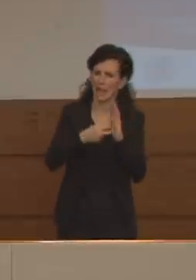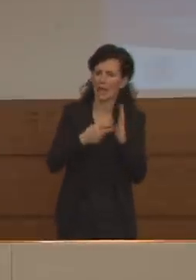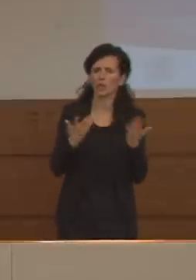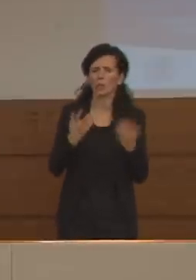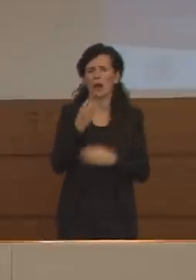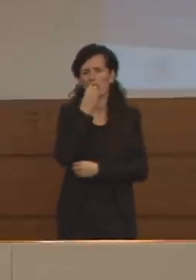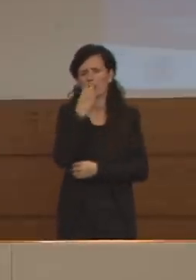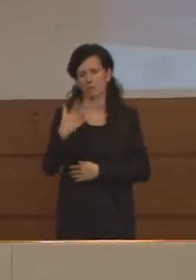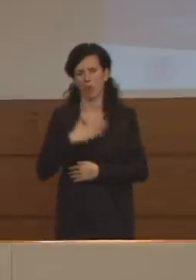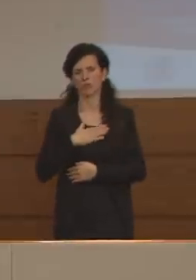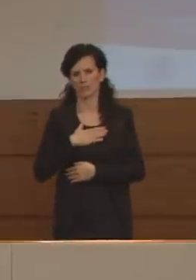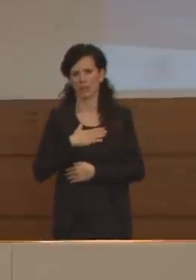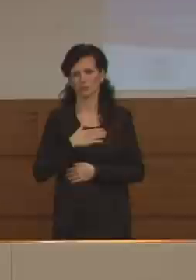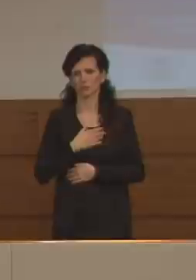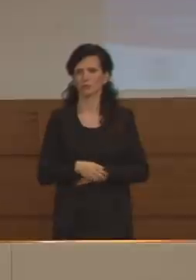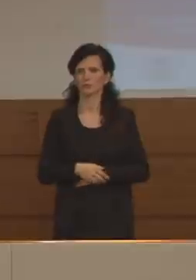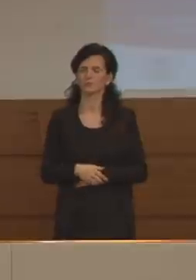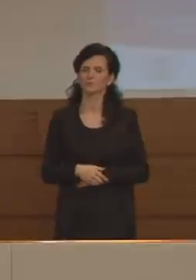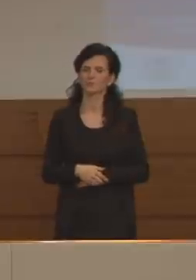senso